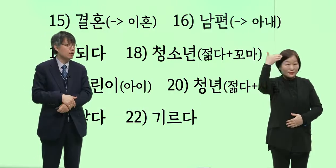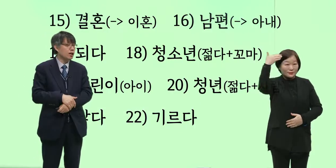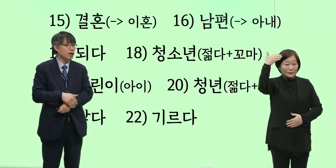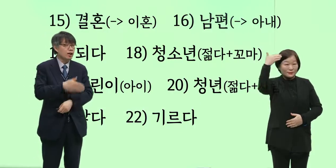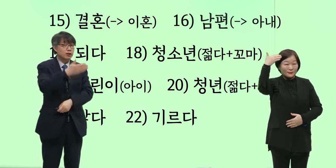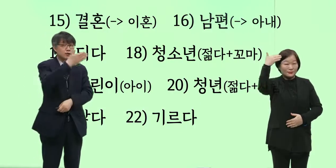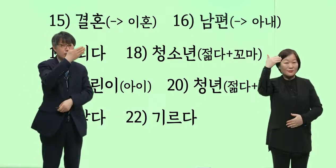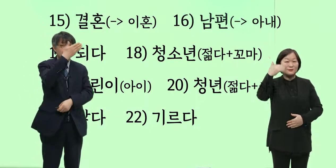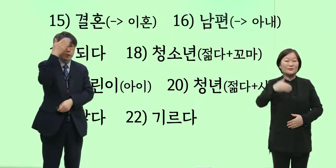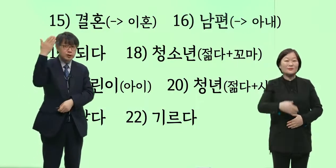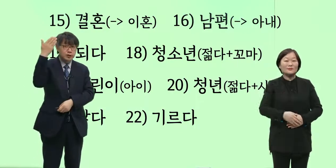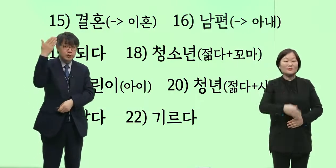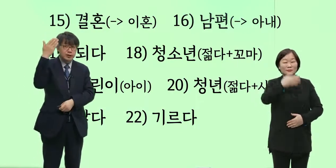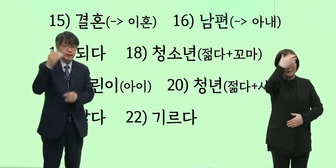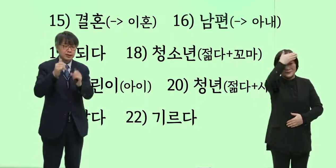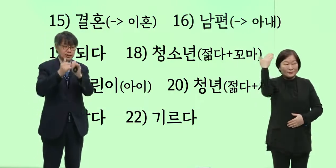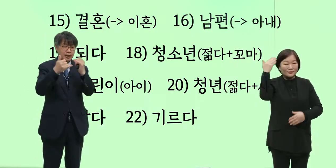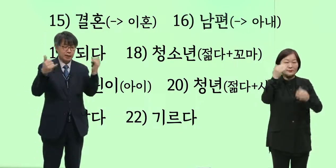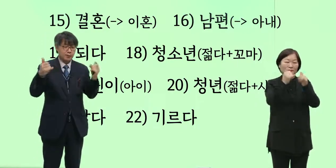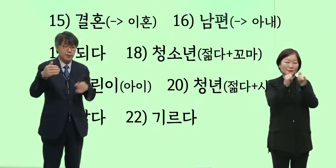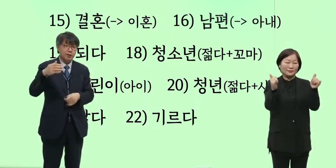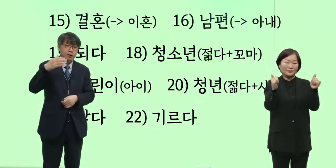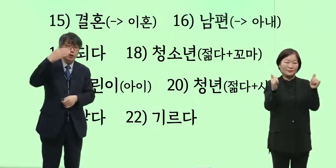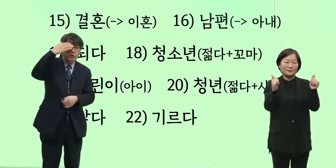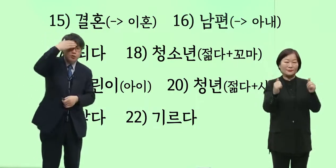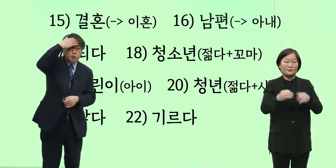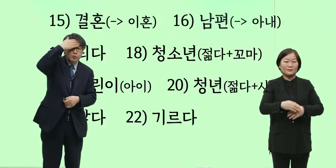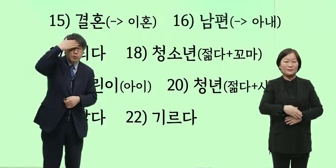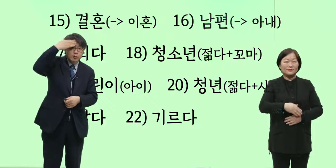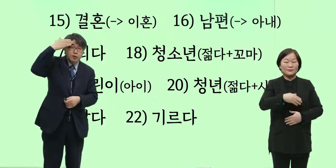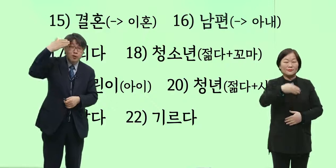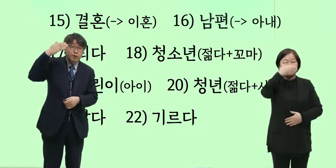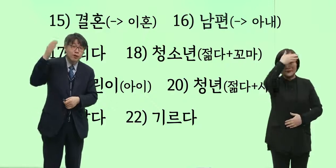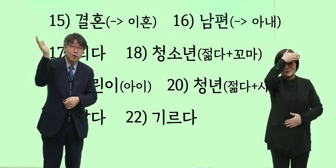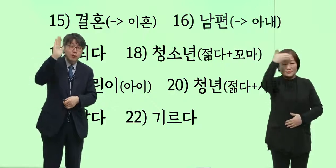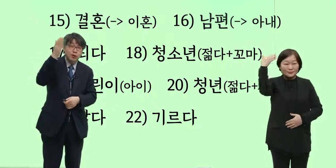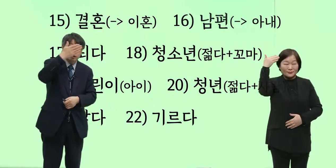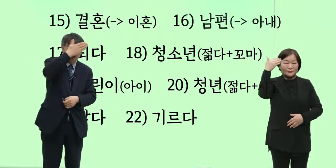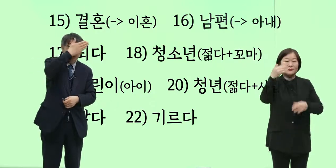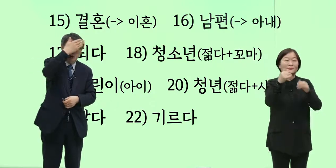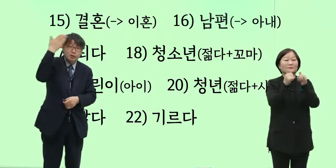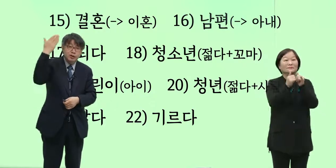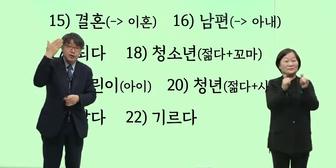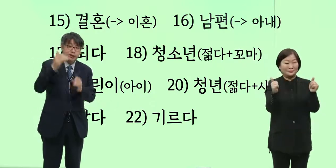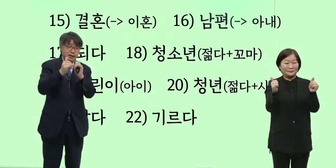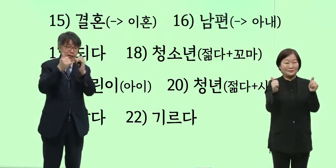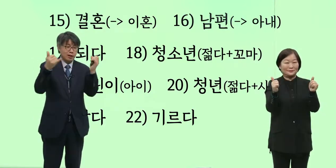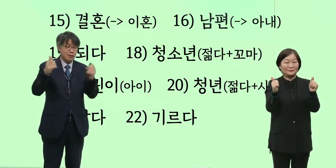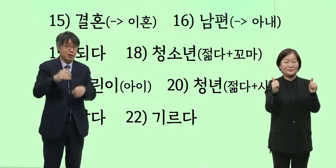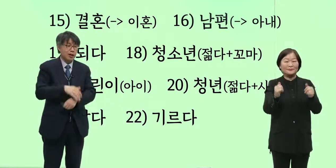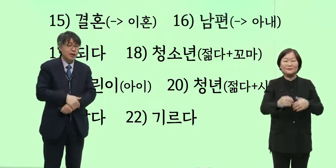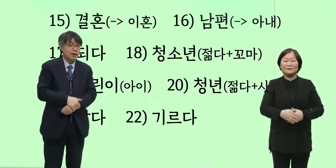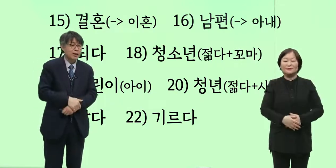배웠습니다. 젊은 사람. 주름이 없고요. 젊은 사람입니다.